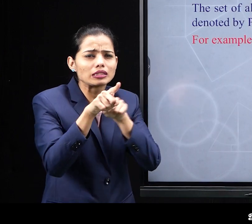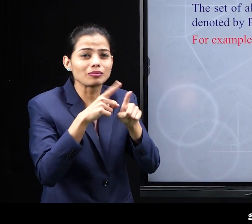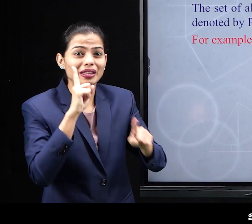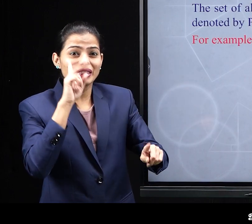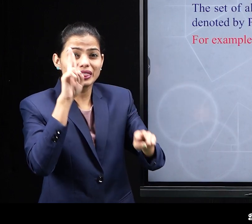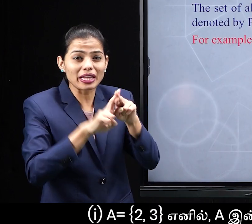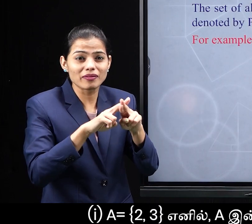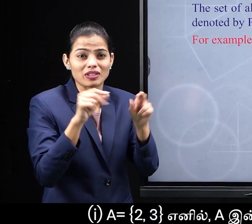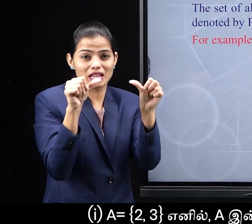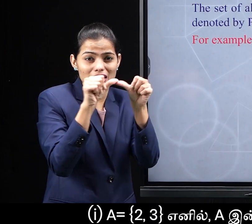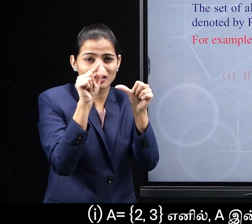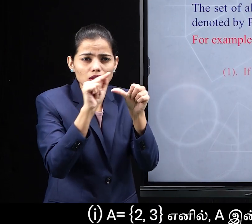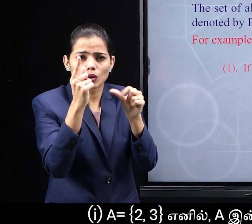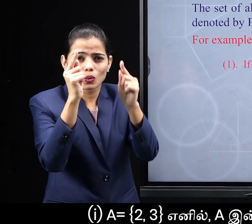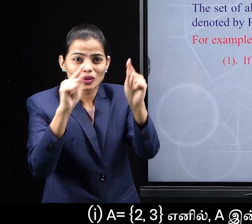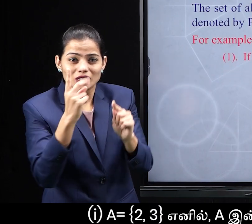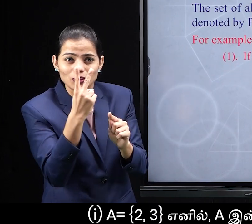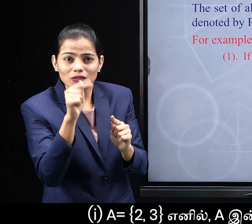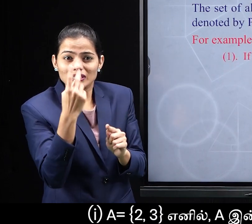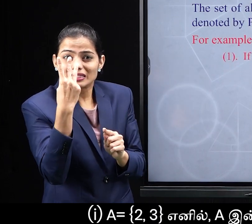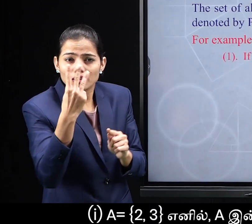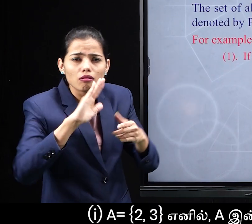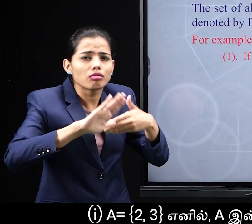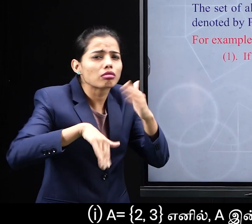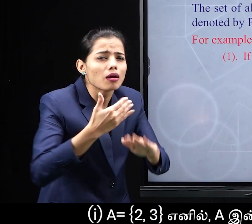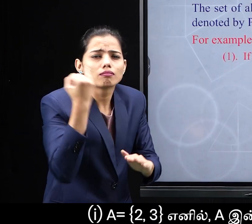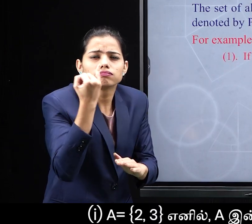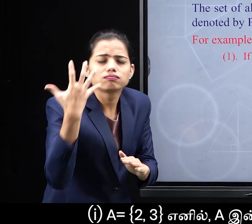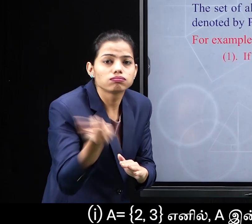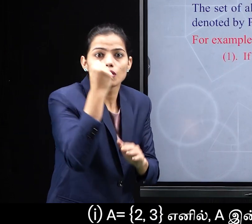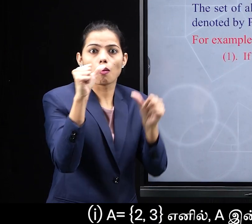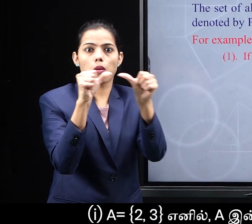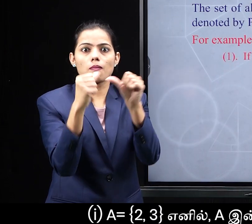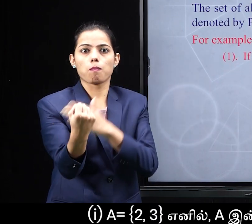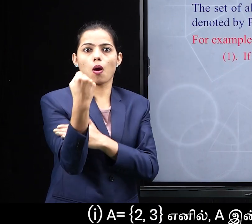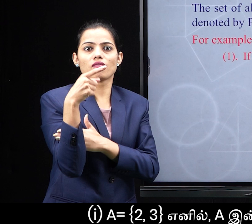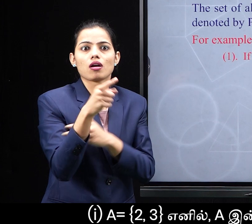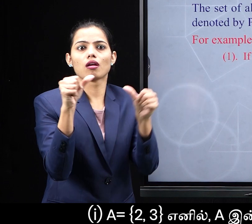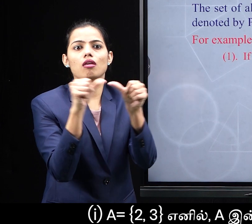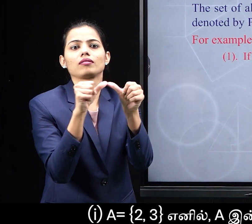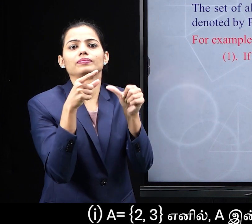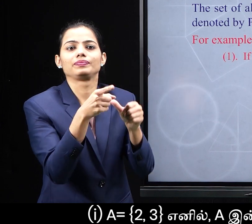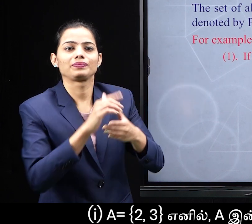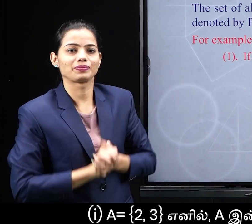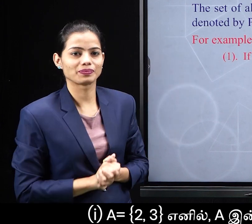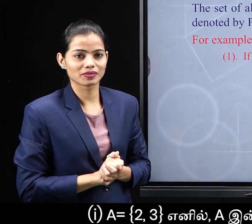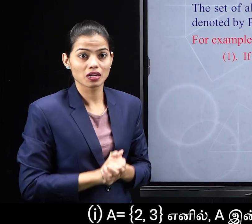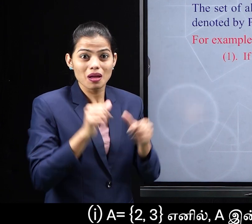உதாரணமாக, வரிசை எண் 1. ஏ ஈடு சுருள் அடைப்புக்குறிக்குள் 2, 3 எனில், ஏ இன் ஆற்றல்